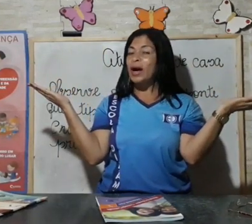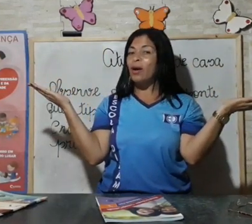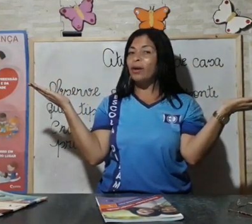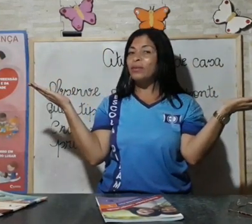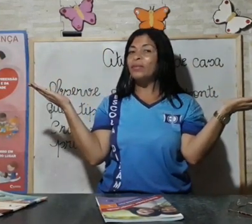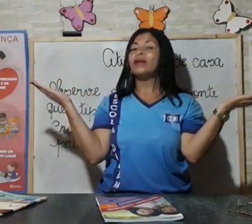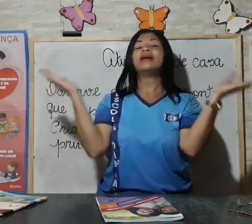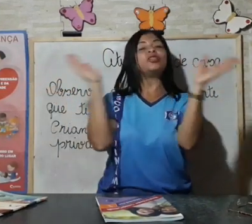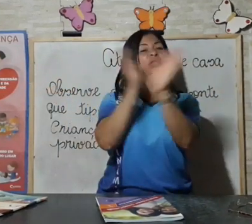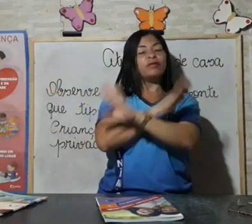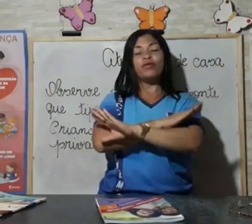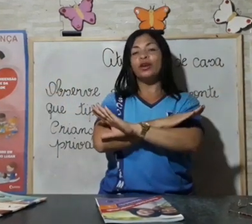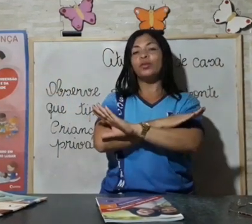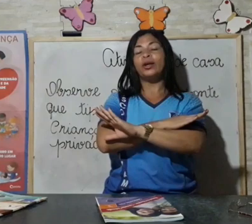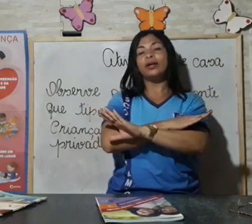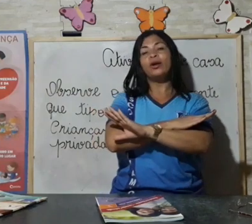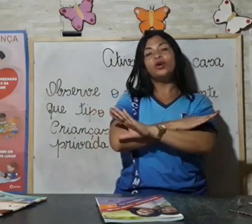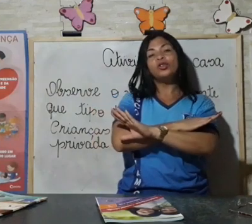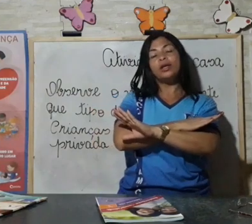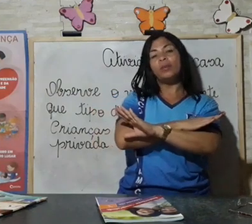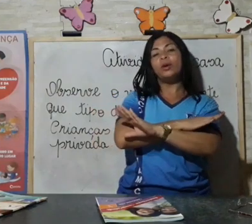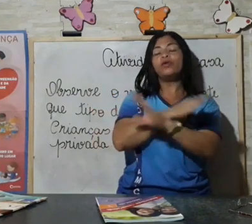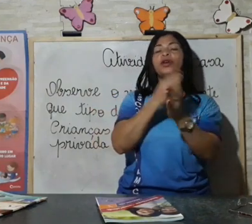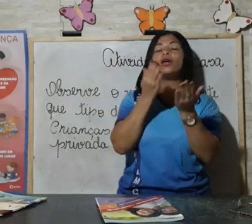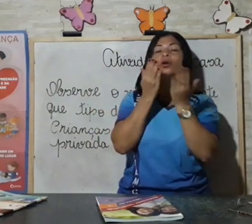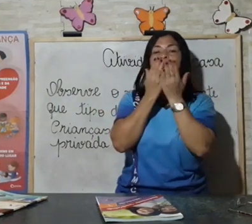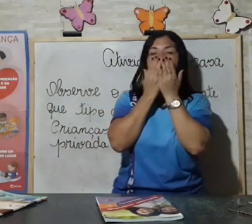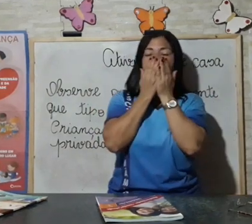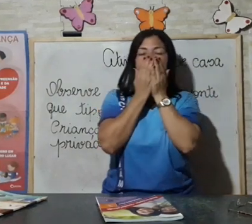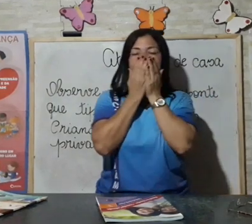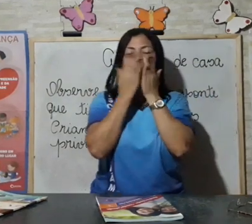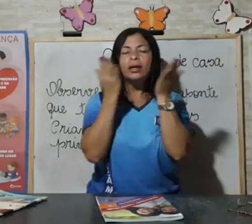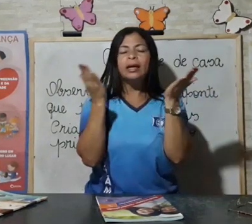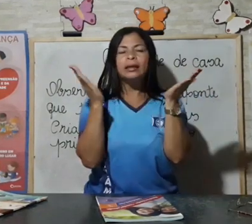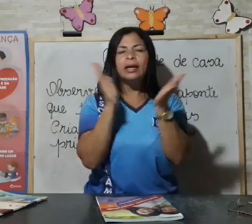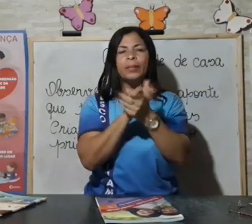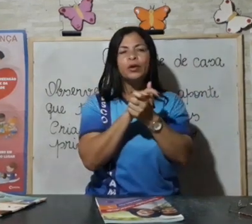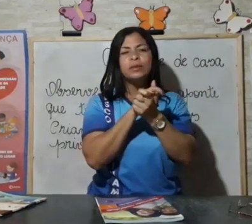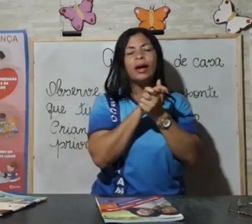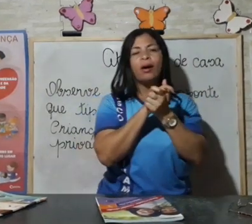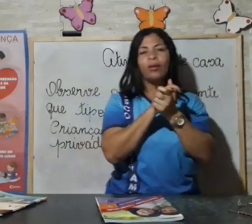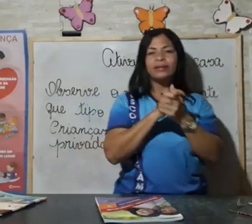aula. Tiana vai ficando por aqui hoje, tá bom? Fiquem com Deus e até a próxima aula.